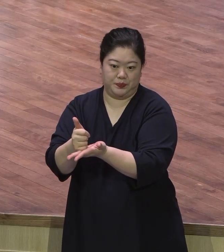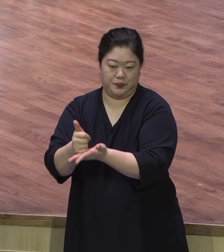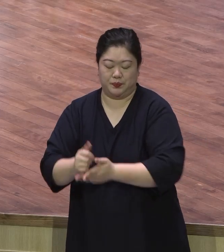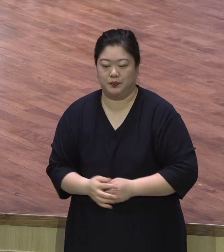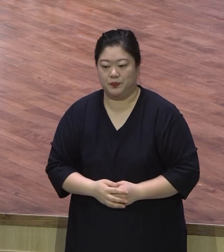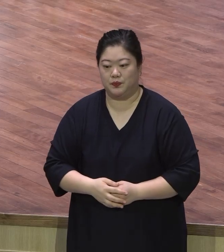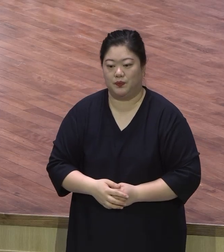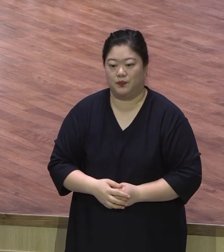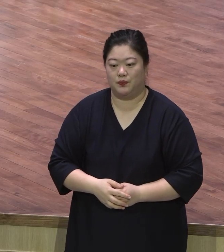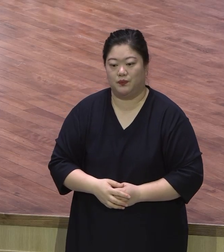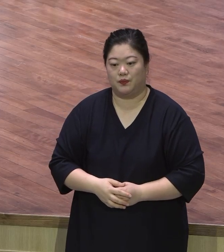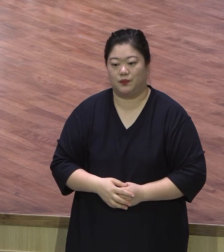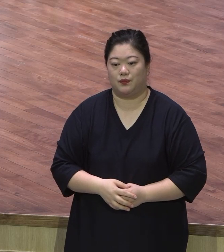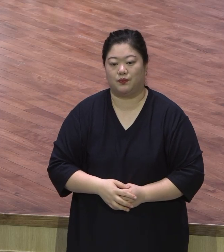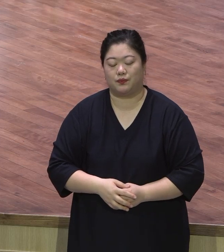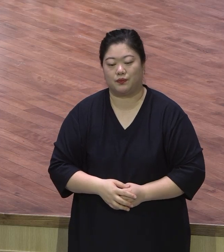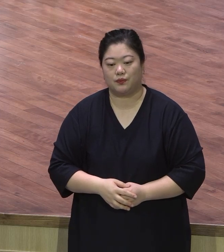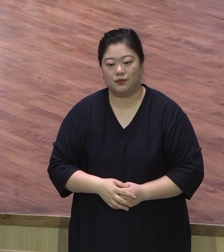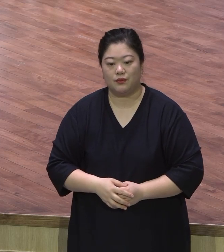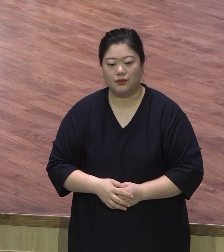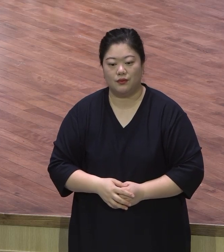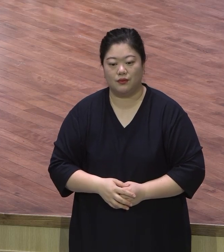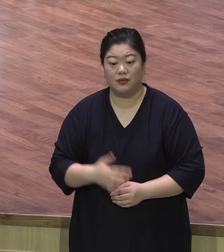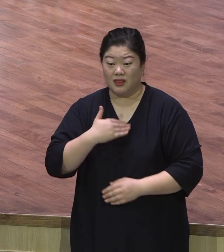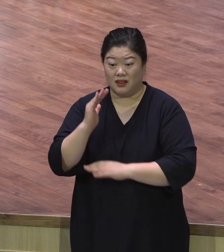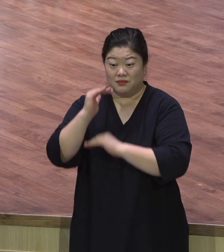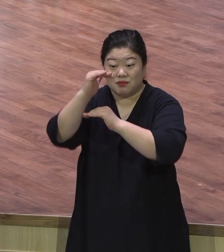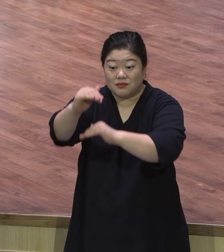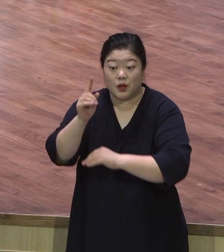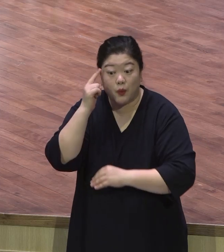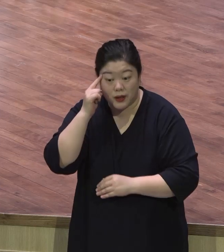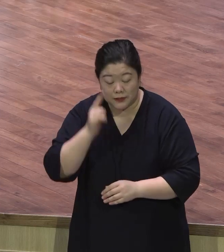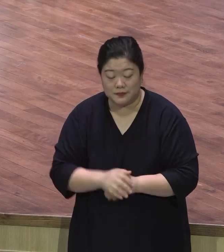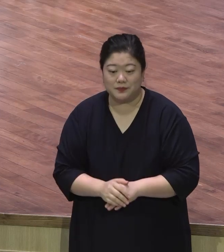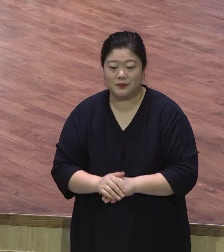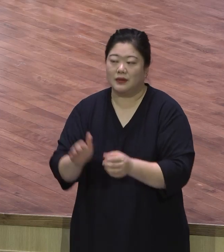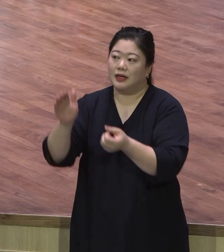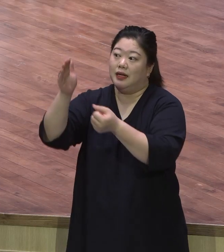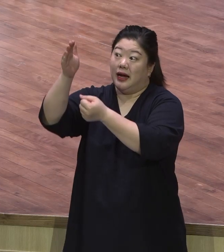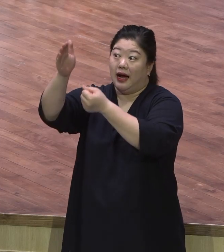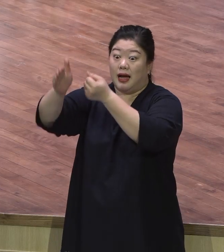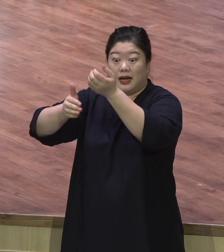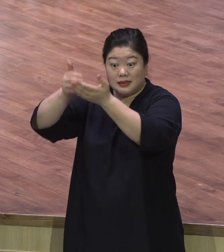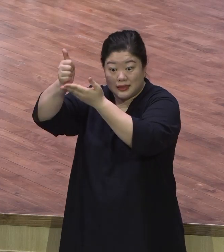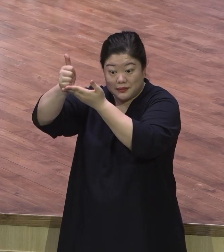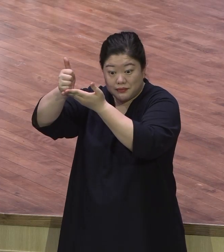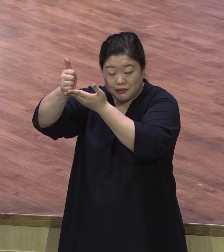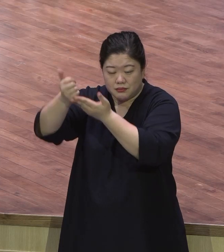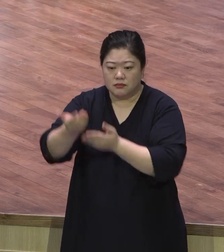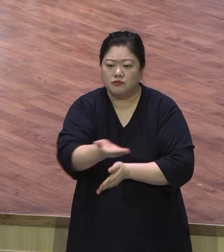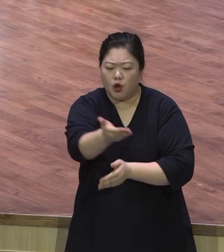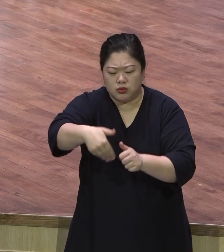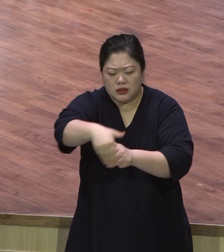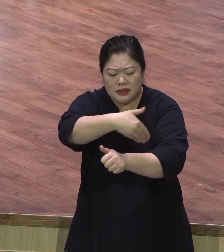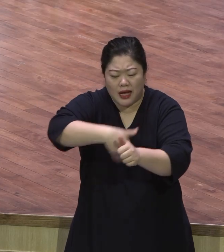제가 왜 말씀드립니까 하나님은요 중심을 보십니다